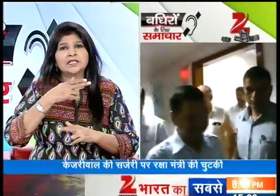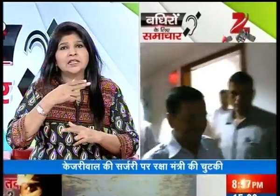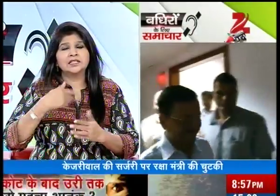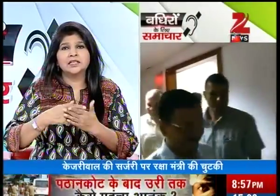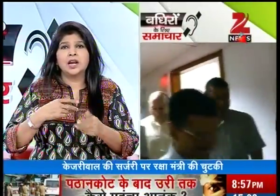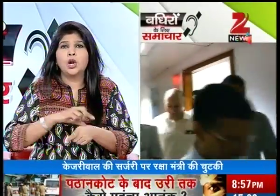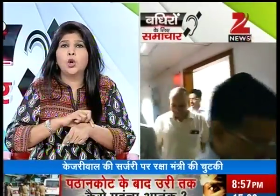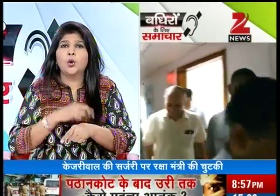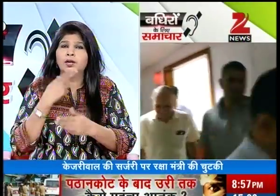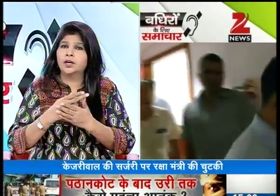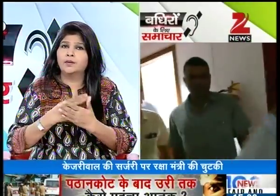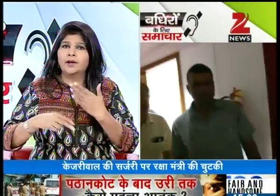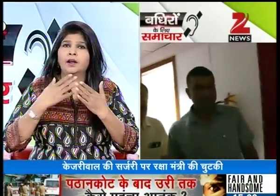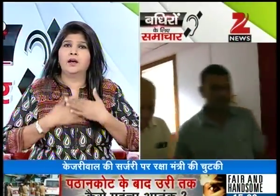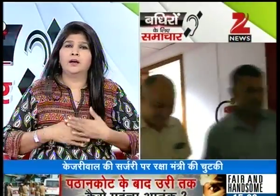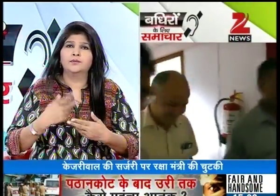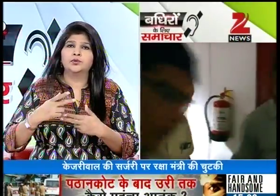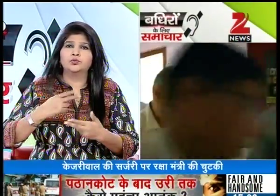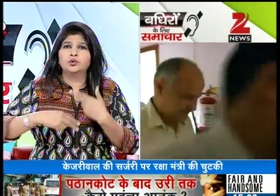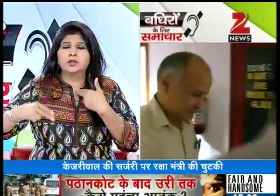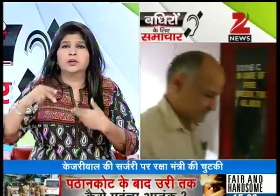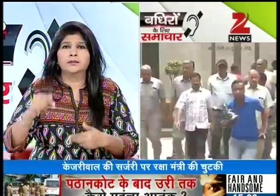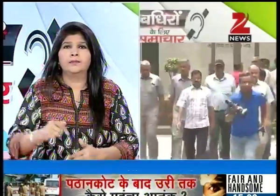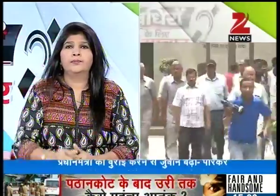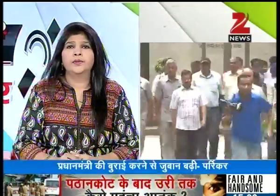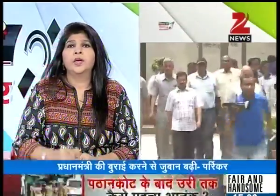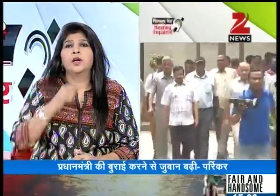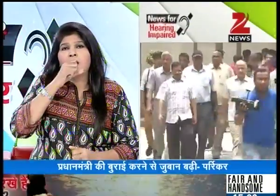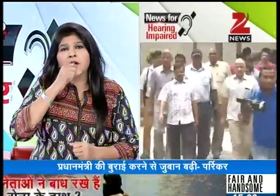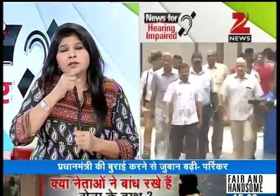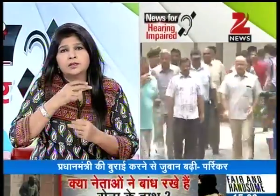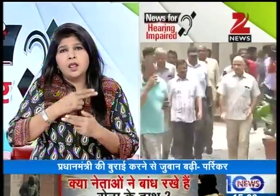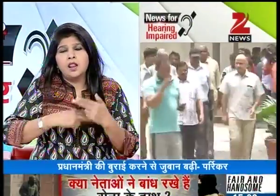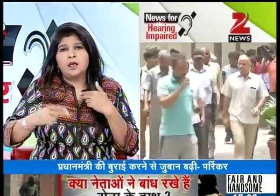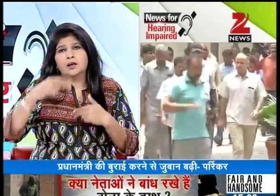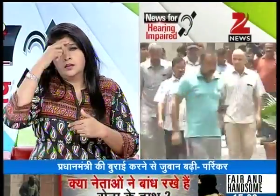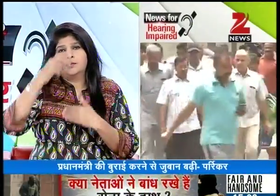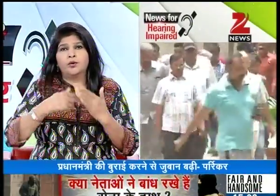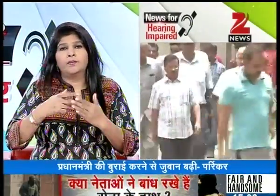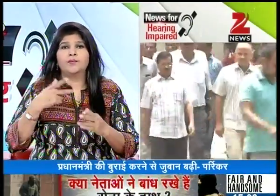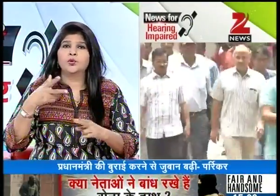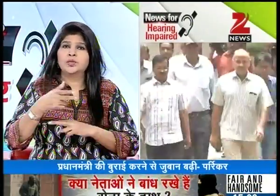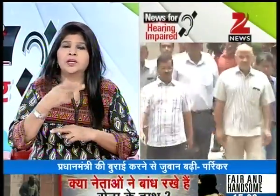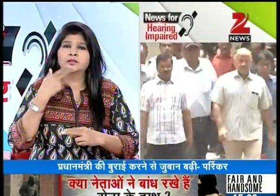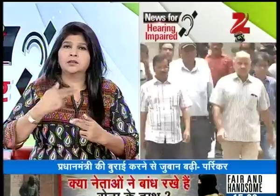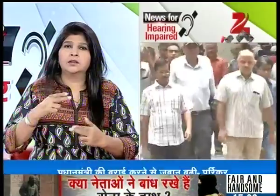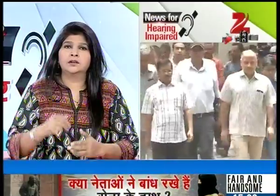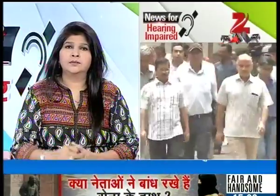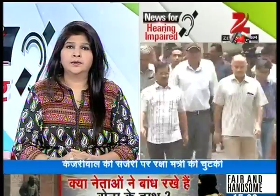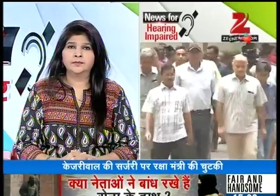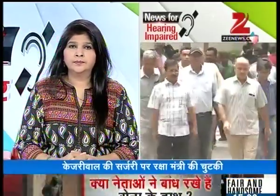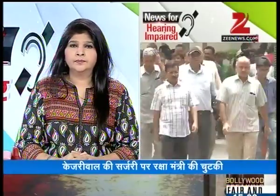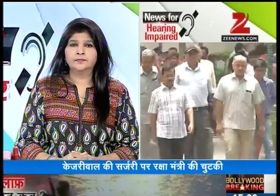थी। डॉक्टरों के मुताबिक केजरीवाल की जुबान कुछ लंबी थी, जिससे उन्हें खांसी बनी हुई